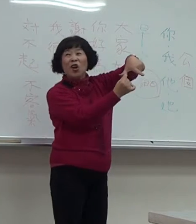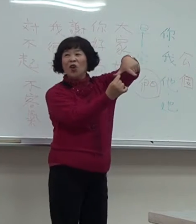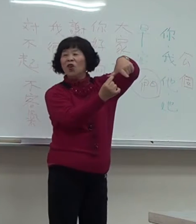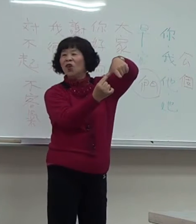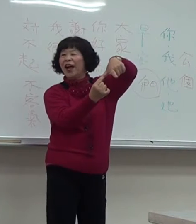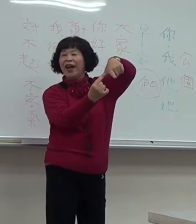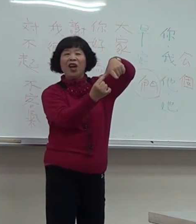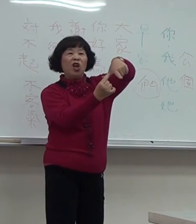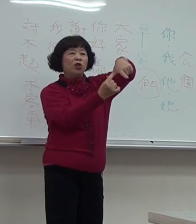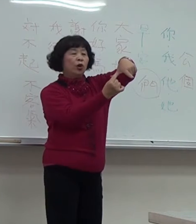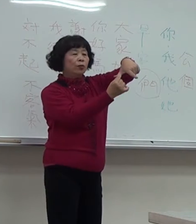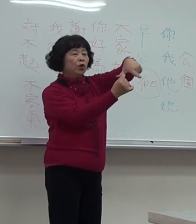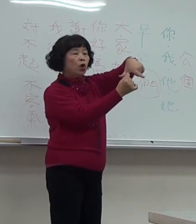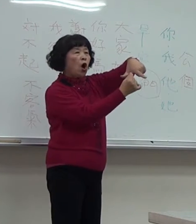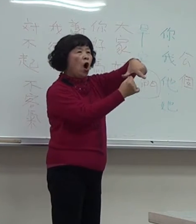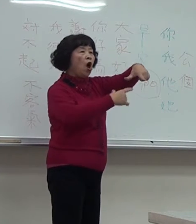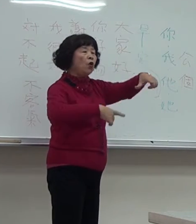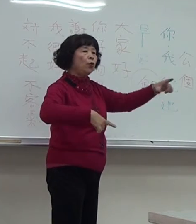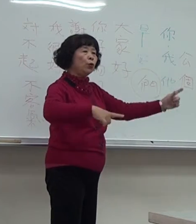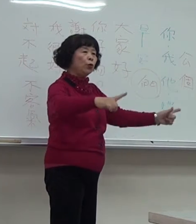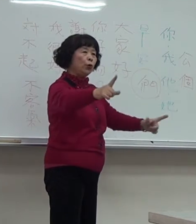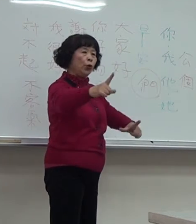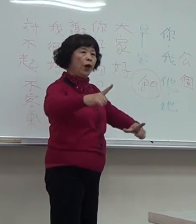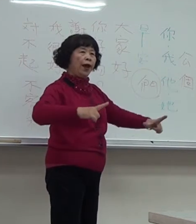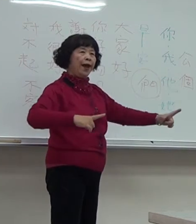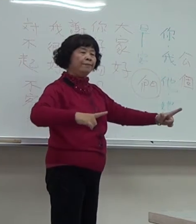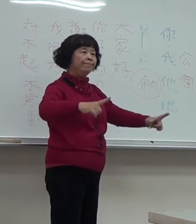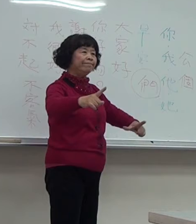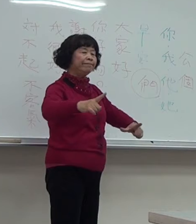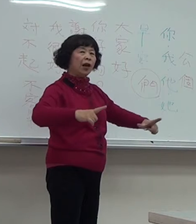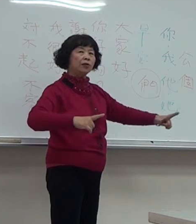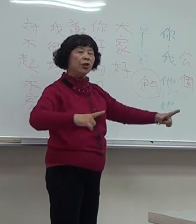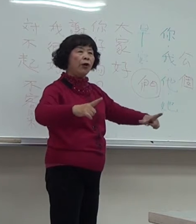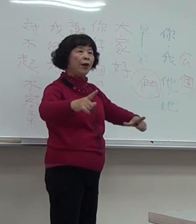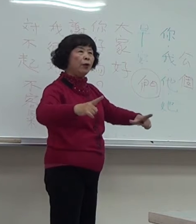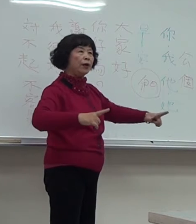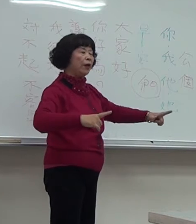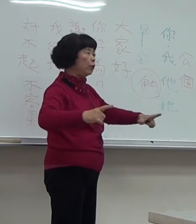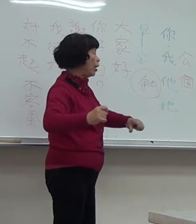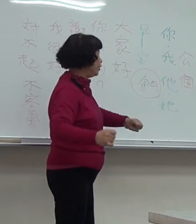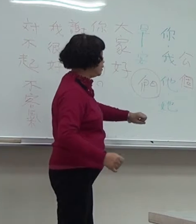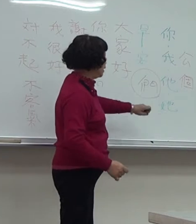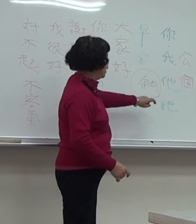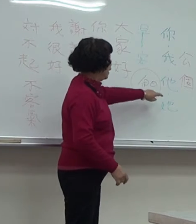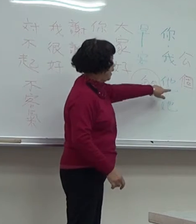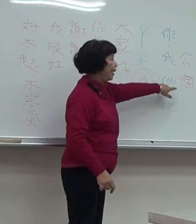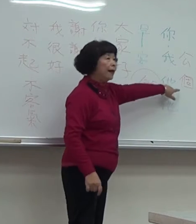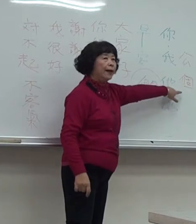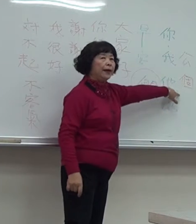公所以我们说公园，好，就花园的园，一